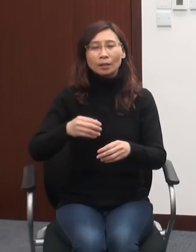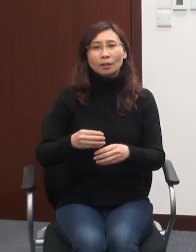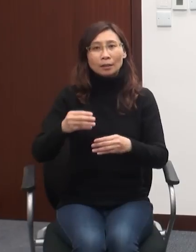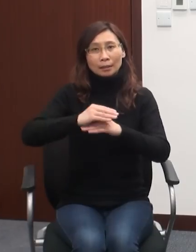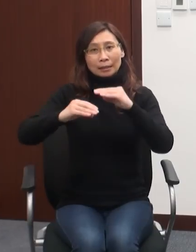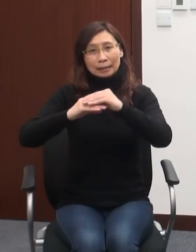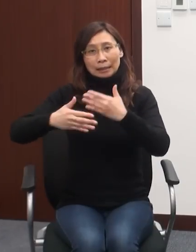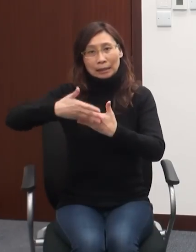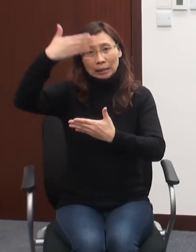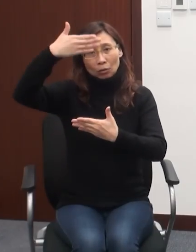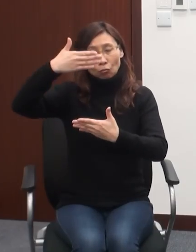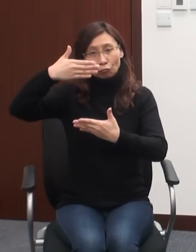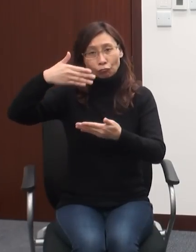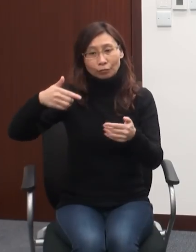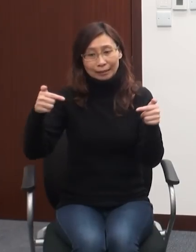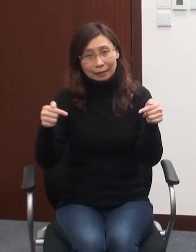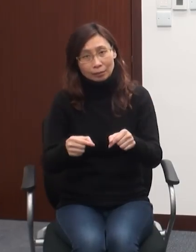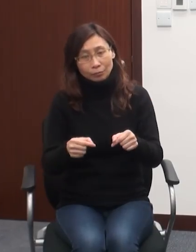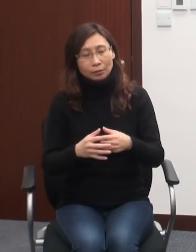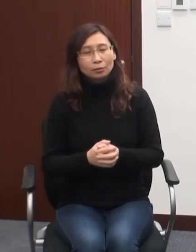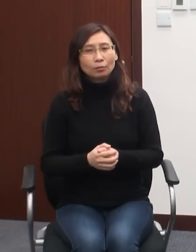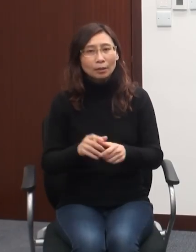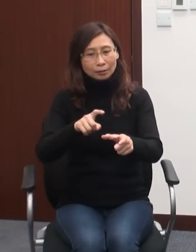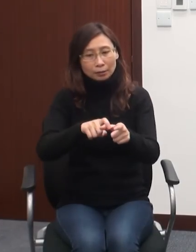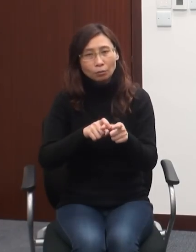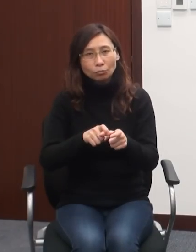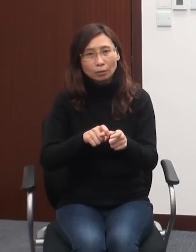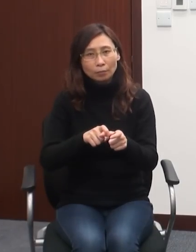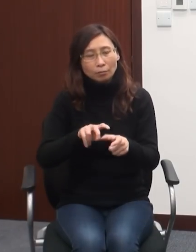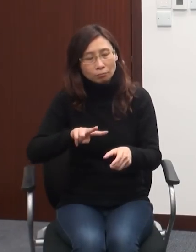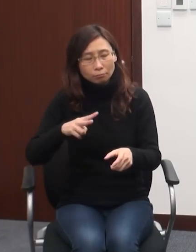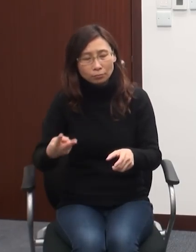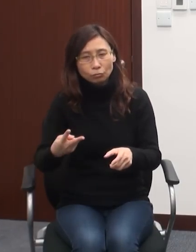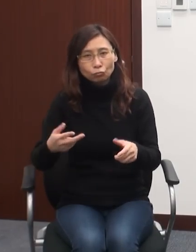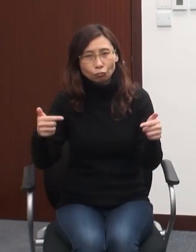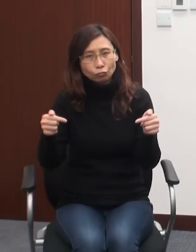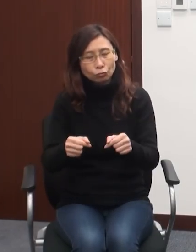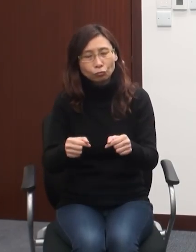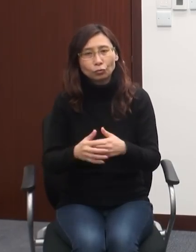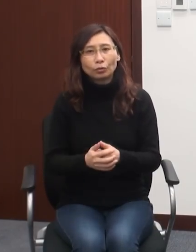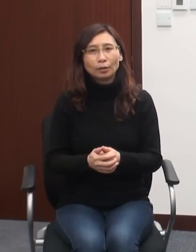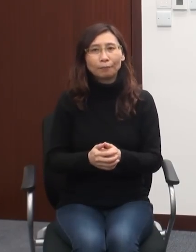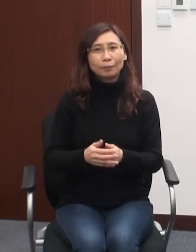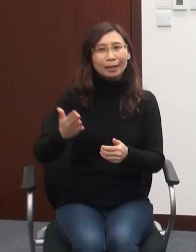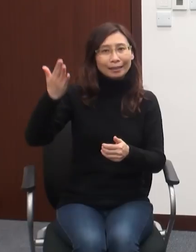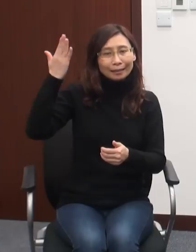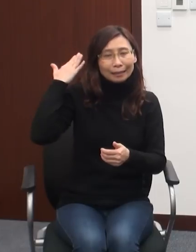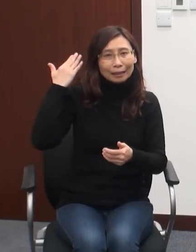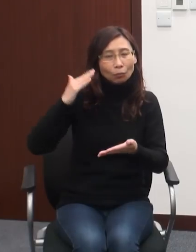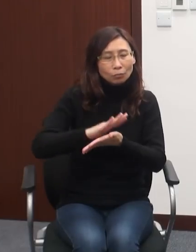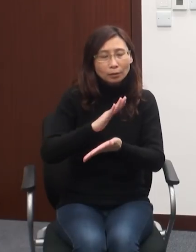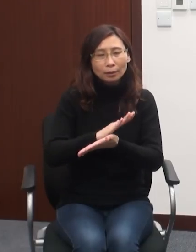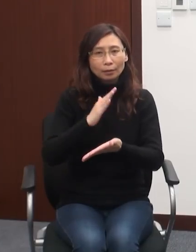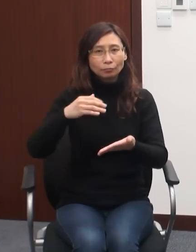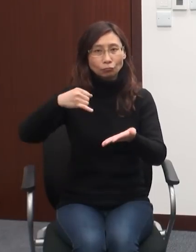就少咗啦。咁其實喺舊年咧，而家第一次咧係税收係多過呢